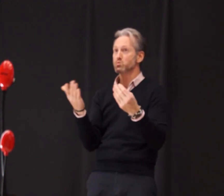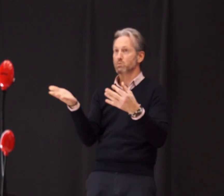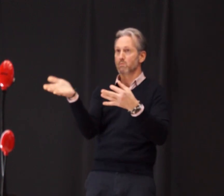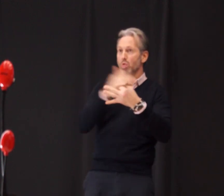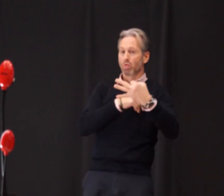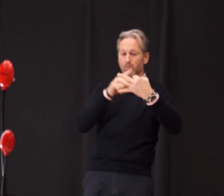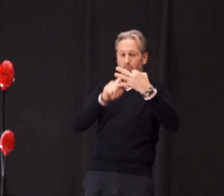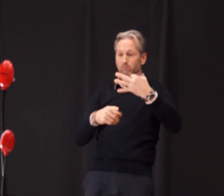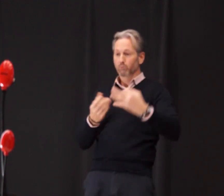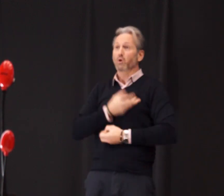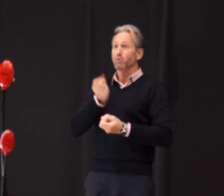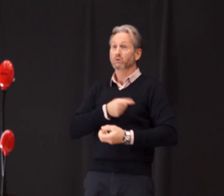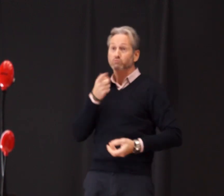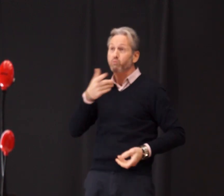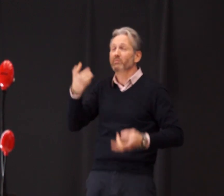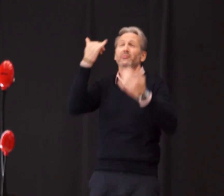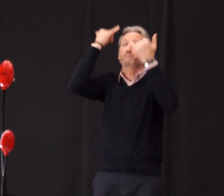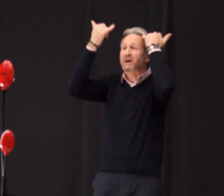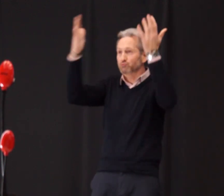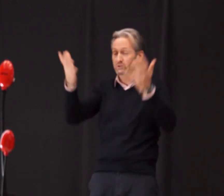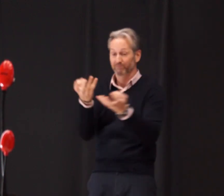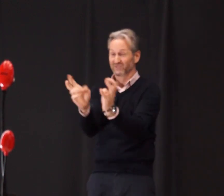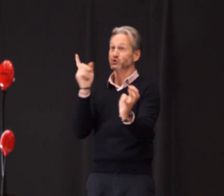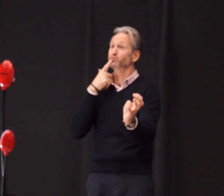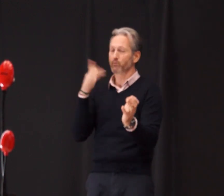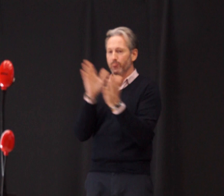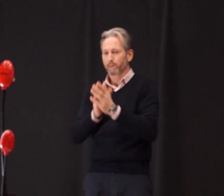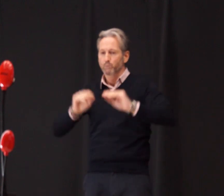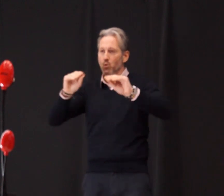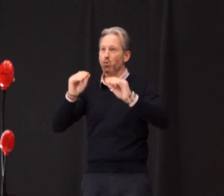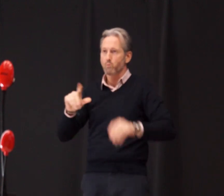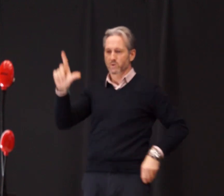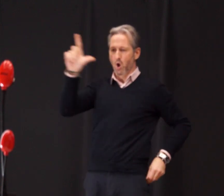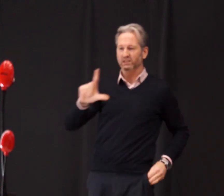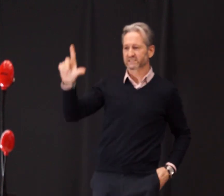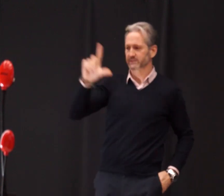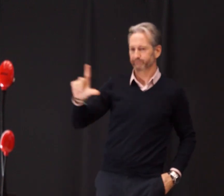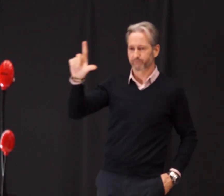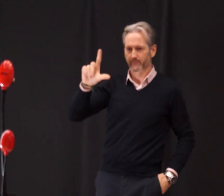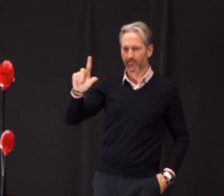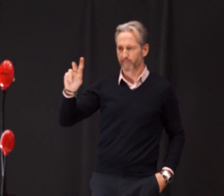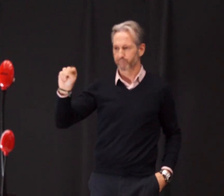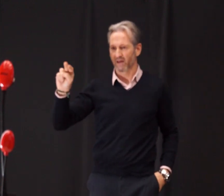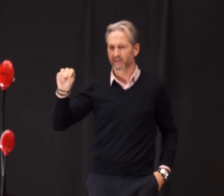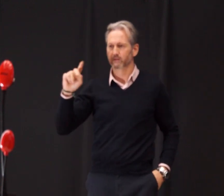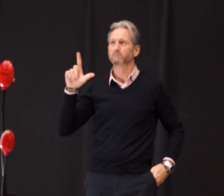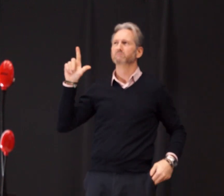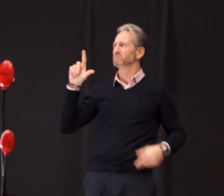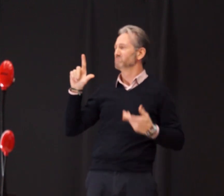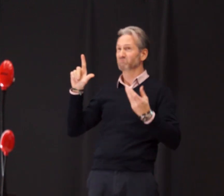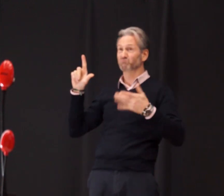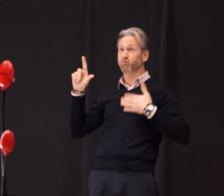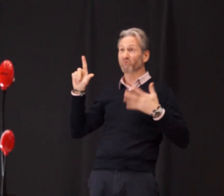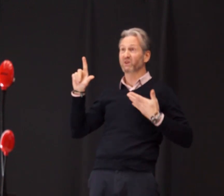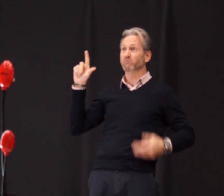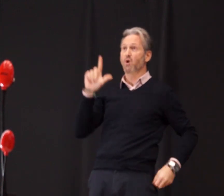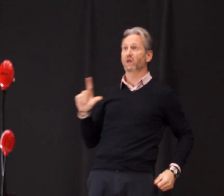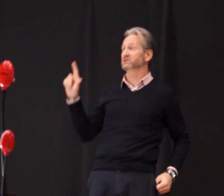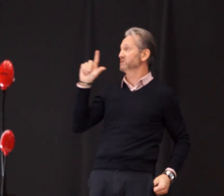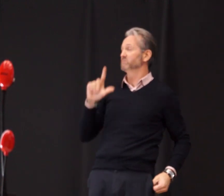et l'analyse, eh bien, ces éléments-là sont très peu présents dans les cours de L2. Si on parle de lundi, du